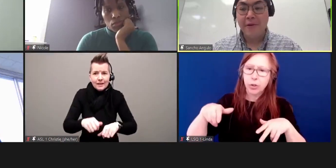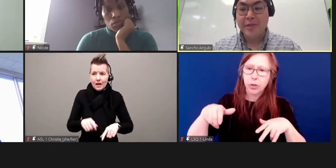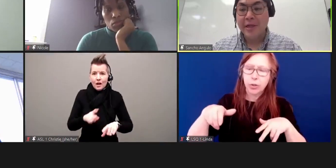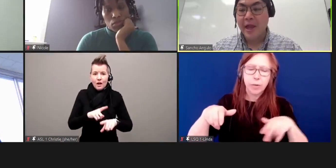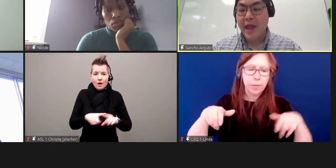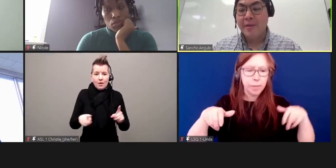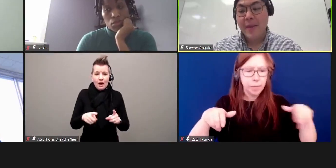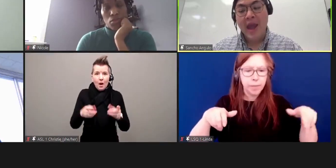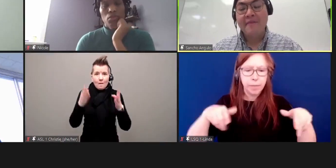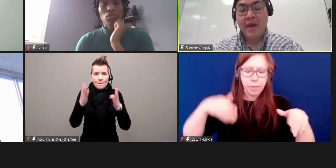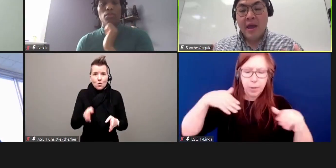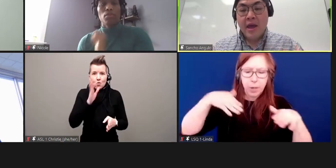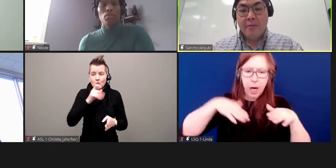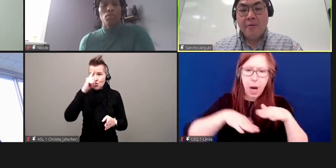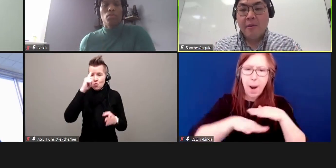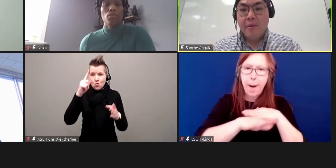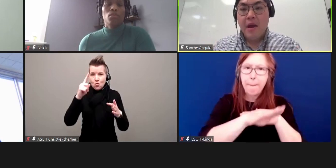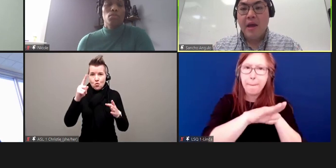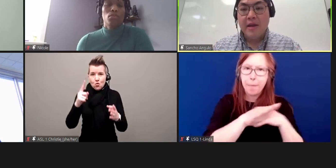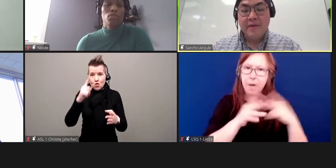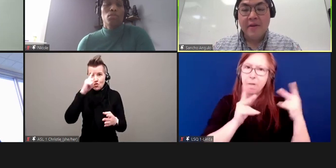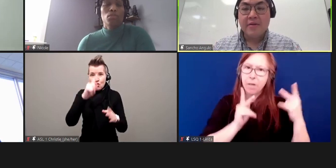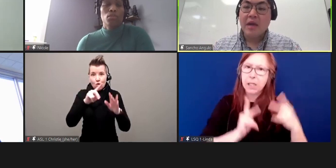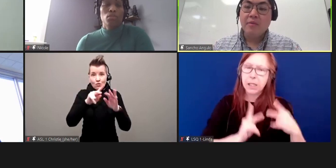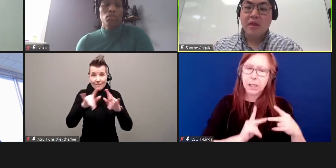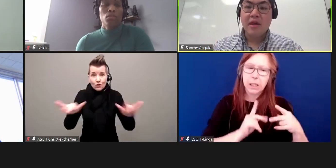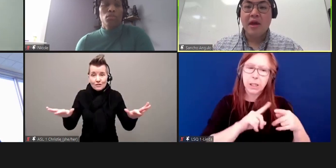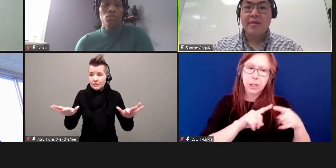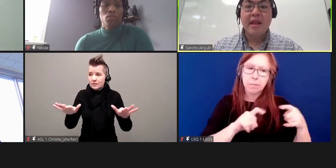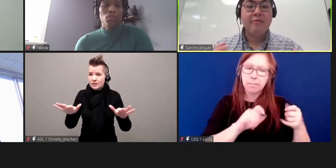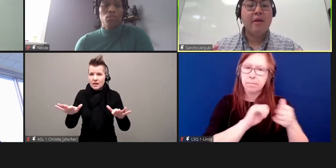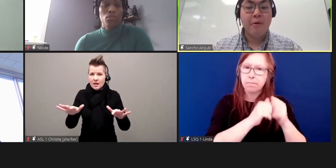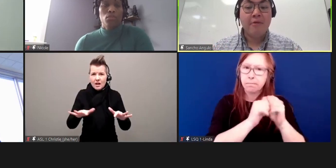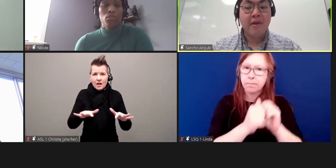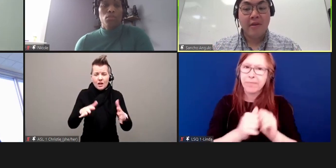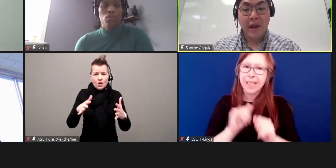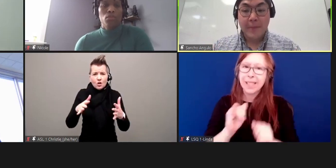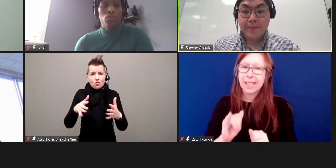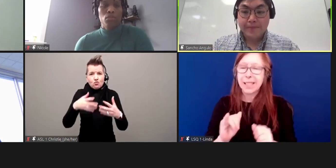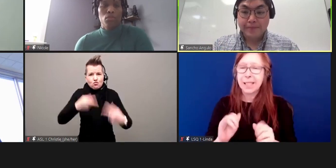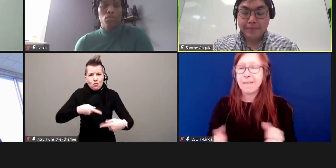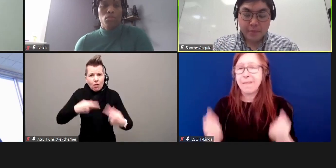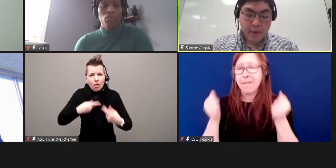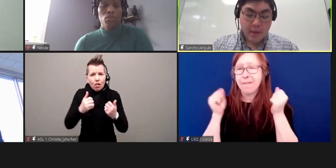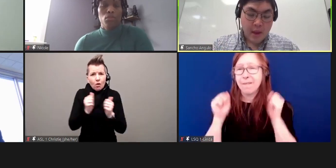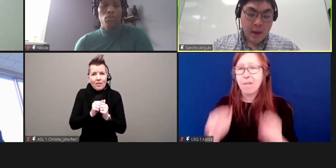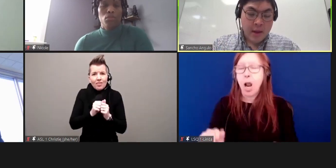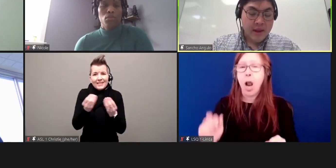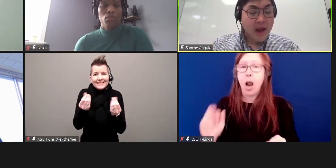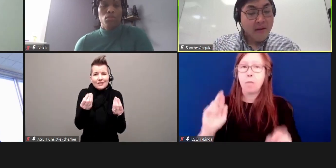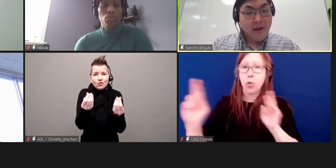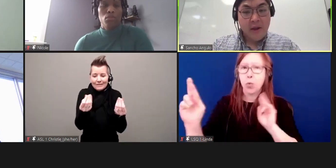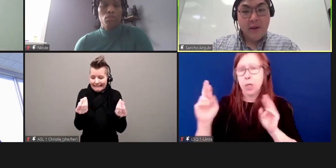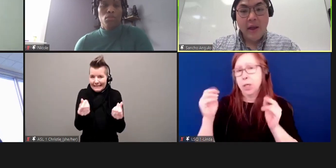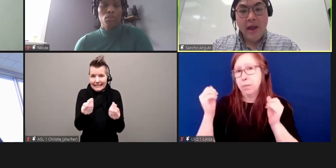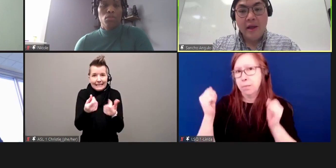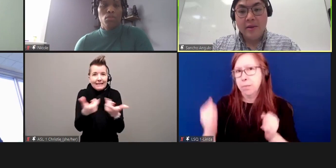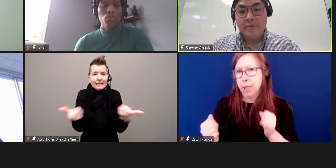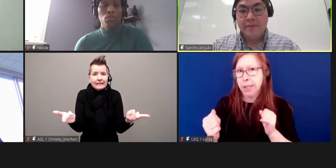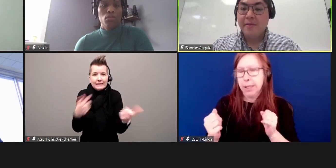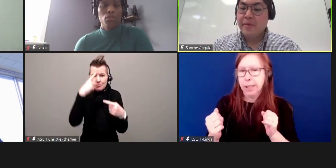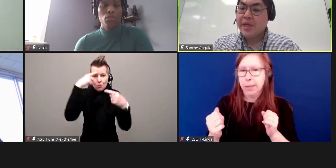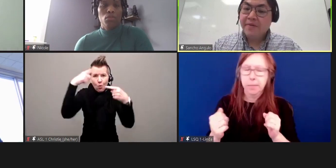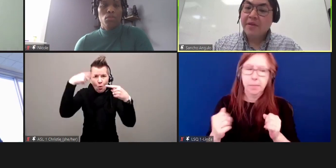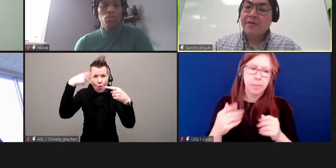d'autres aspects physiques, mais s'il y a un bruit énorme, c'est peut-être très difficile pour ceux qui ont de la